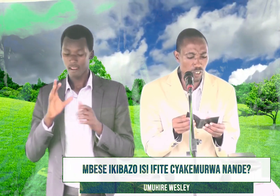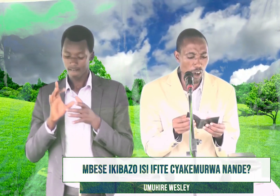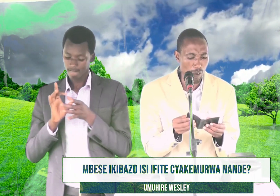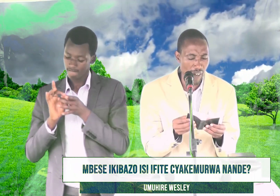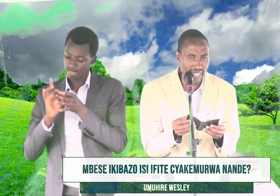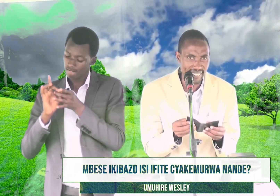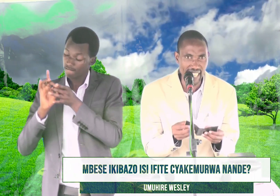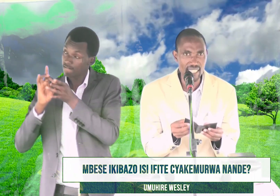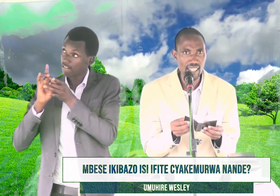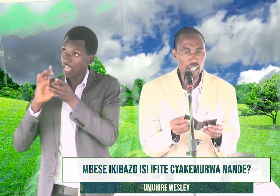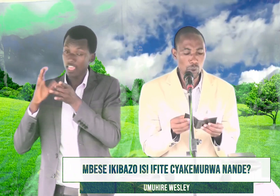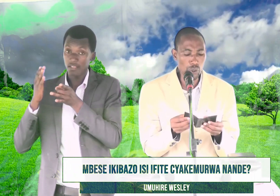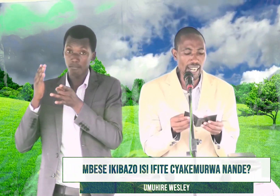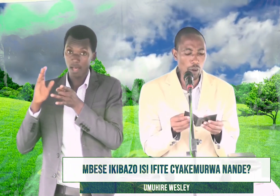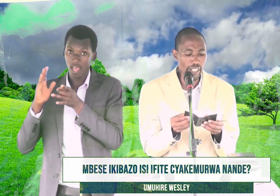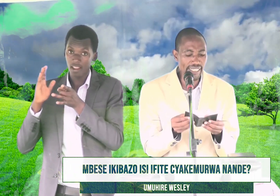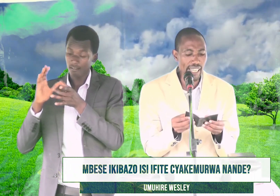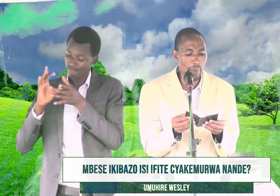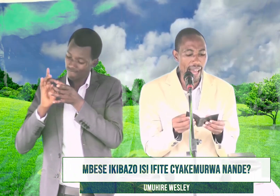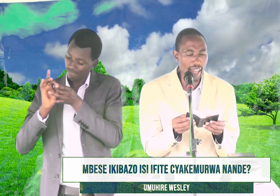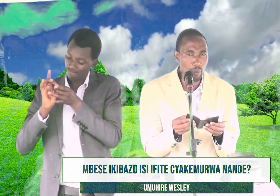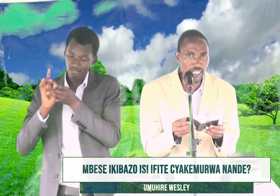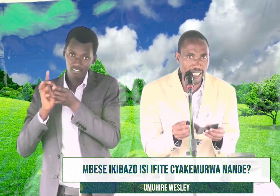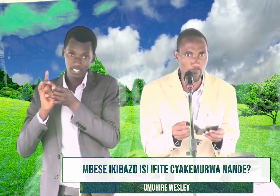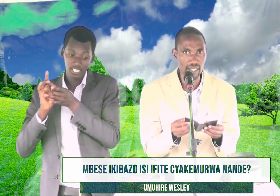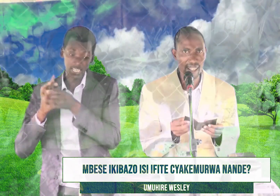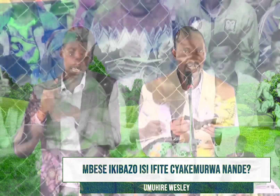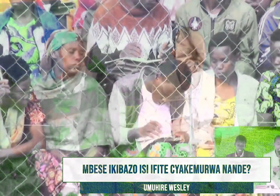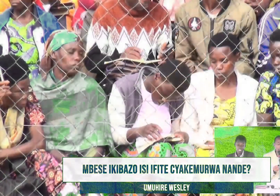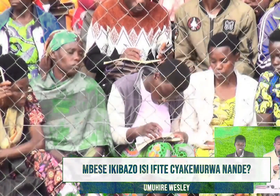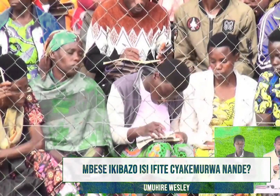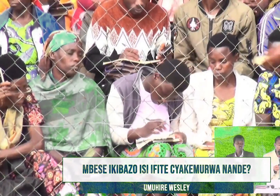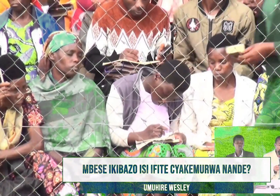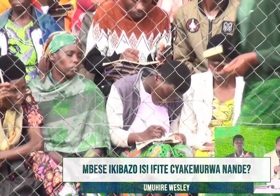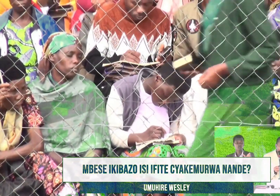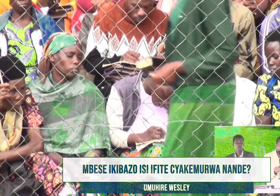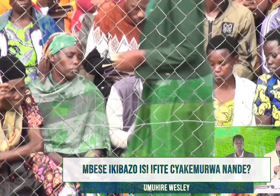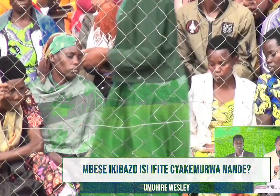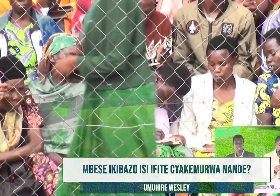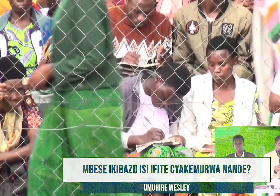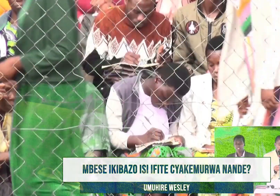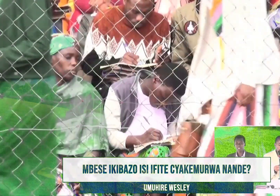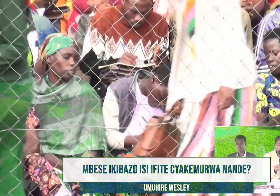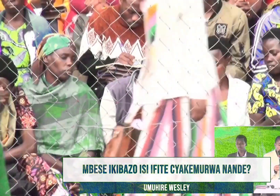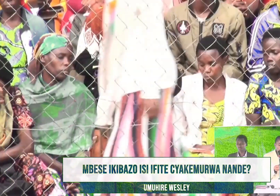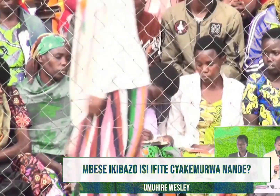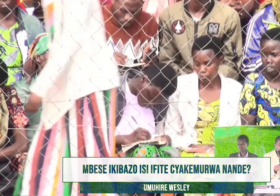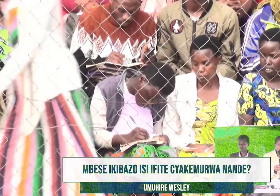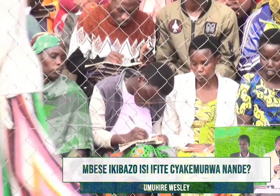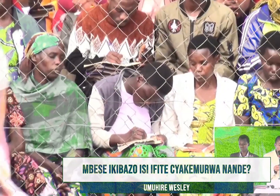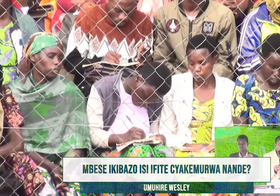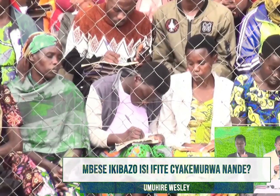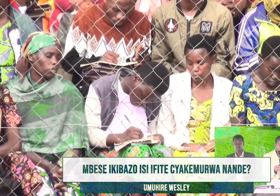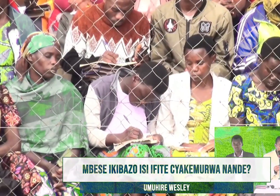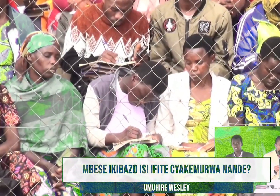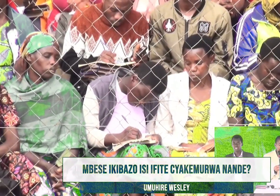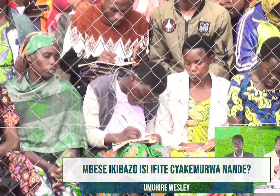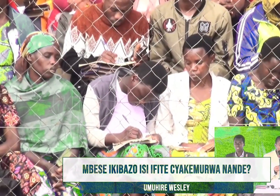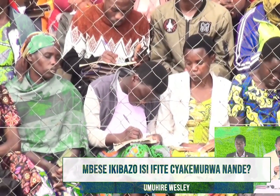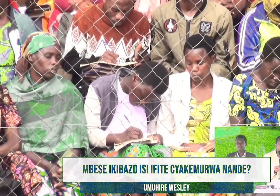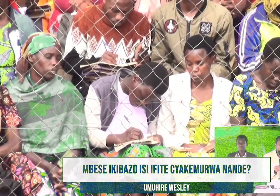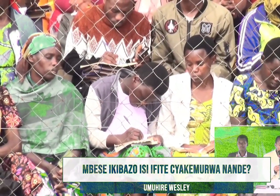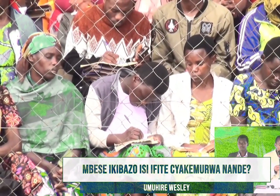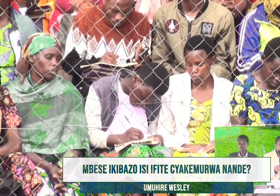amfeke siri sofanse kugira ngo n'igihe bahemukiwe cyangwa barakajwe le mwana sotresse pas